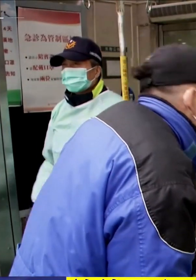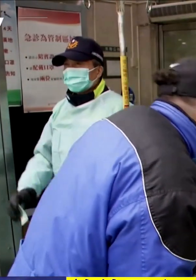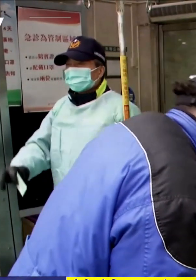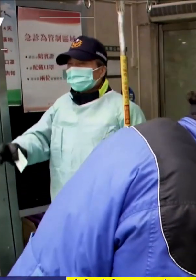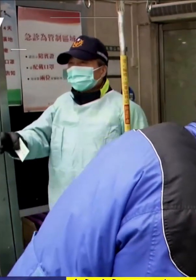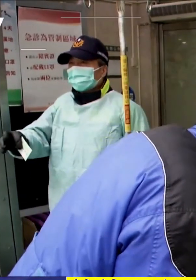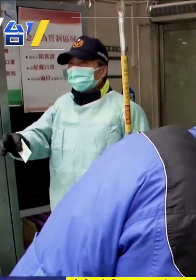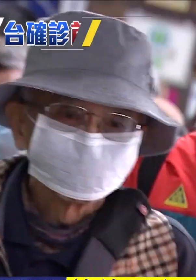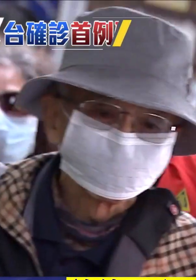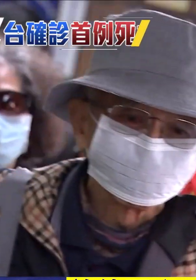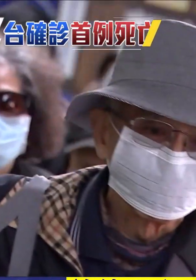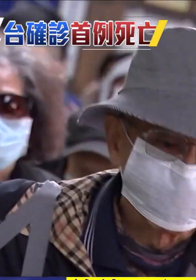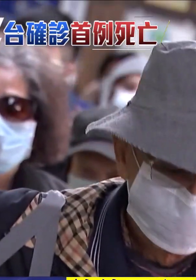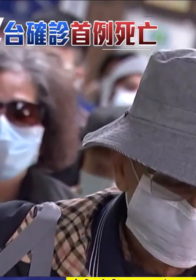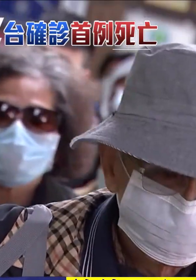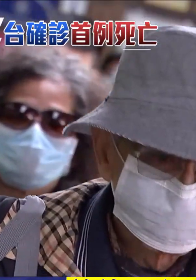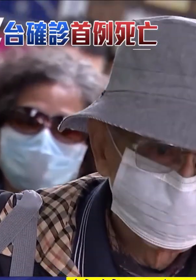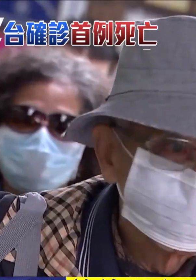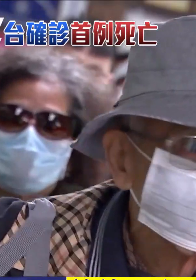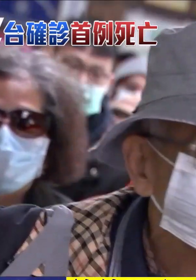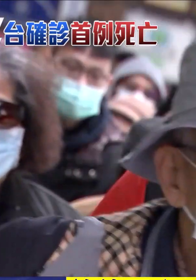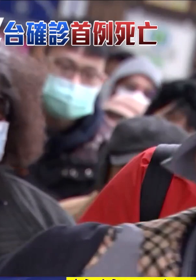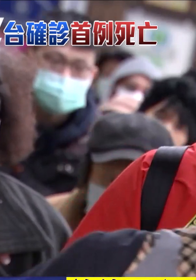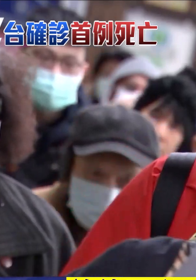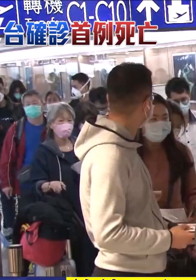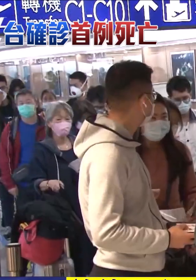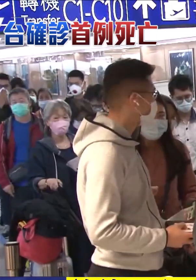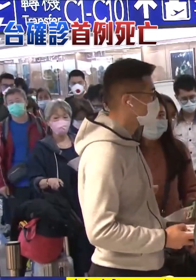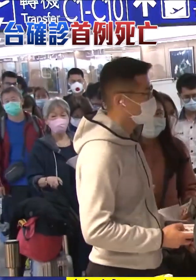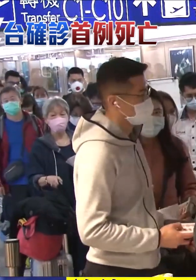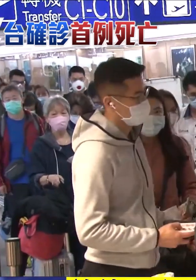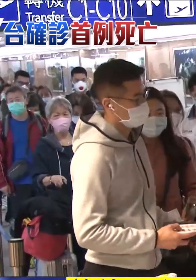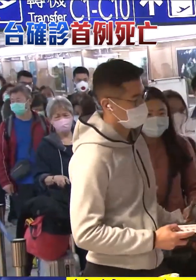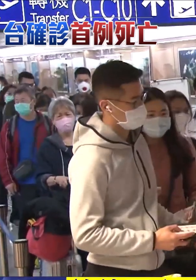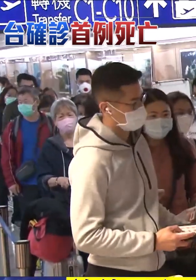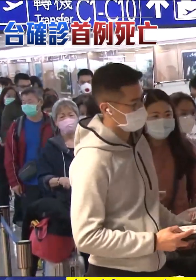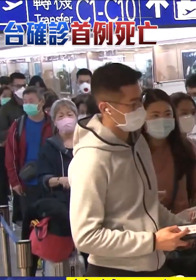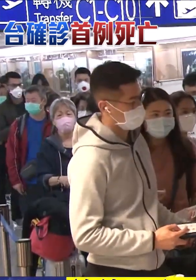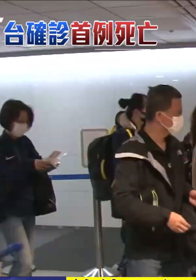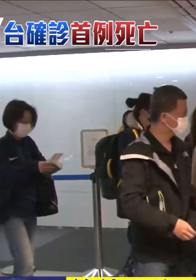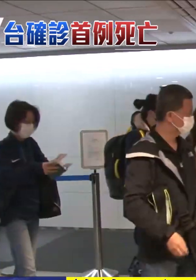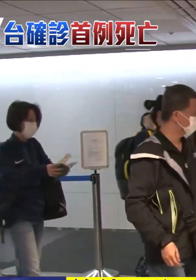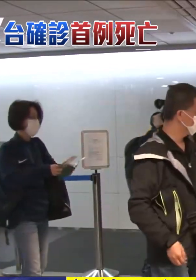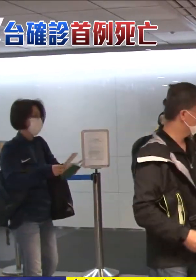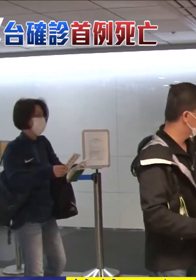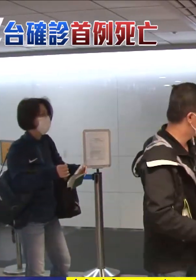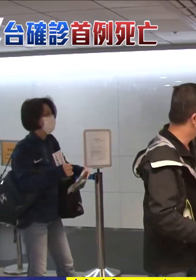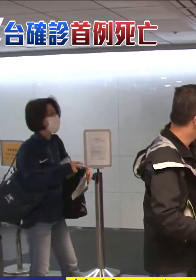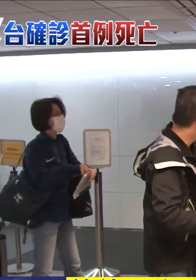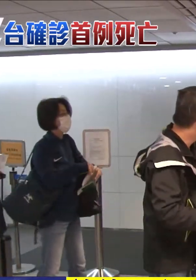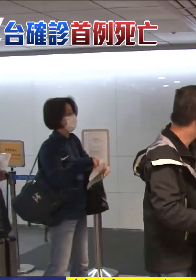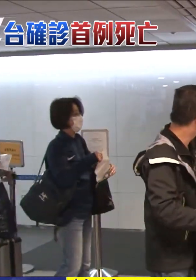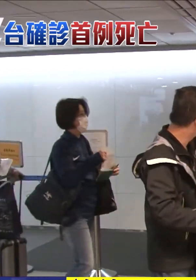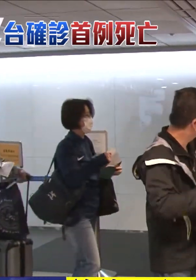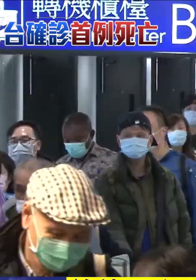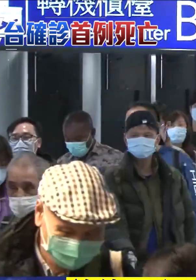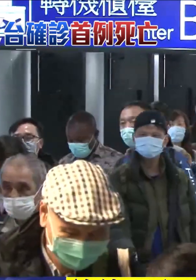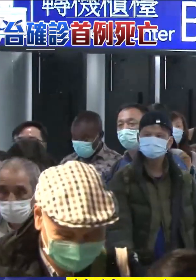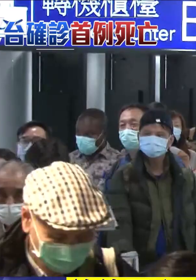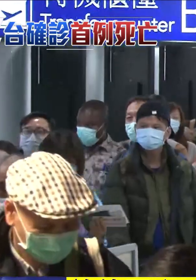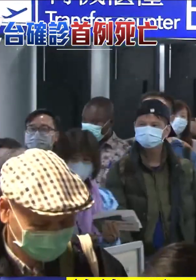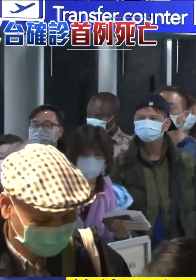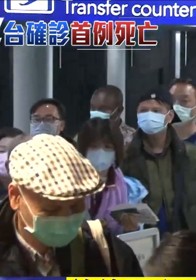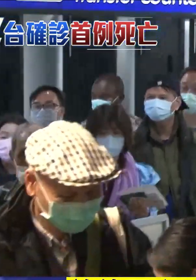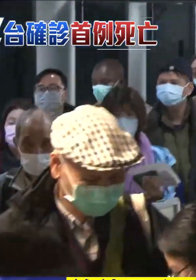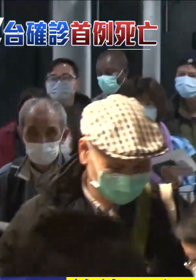内第20例。61岁死亡个案没有旅游史，就怕社区感染风险已经窜升，要针对他的接